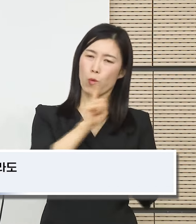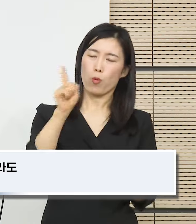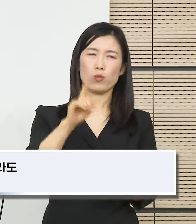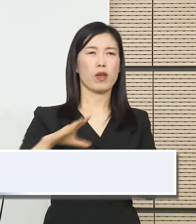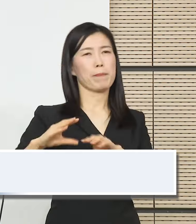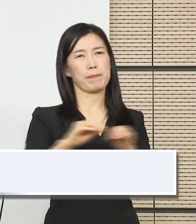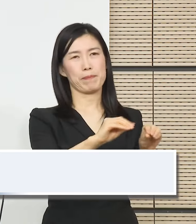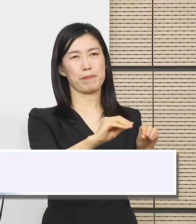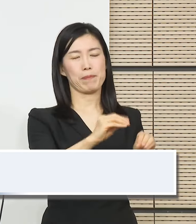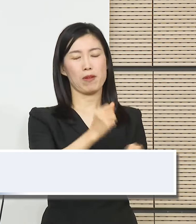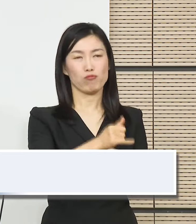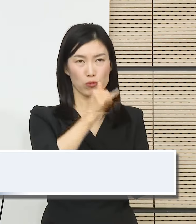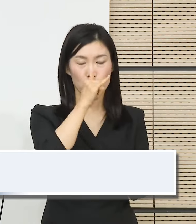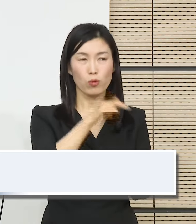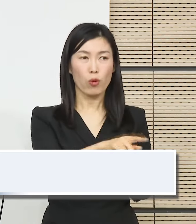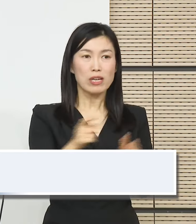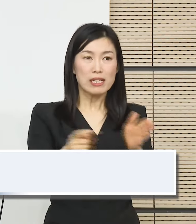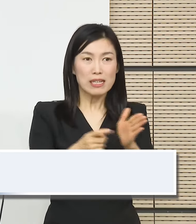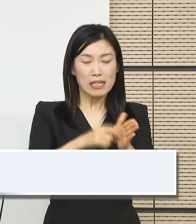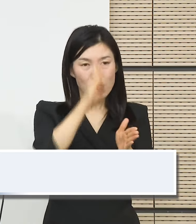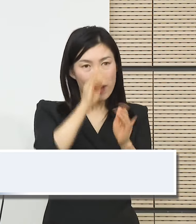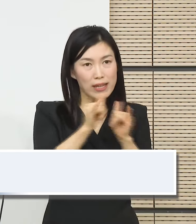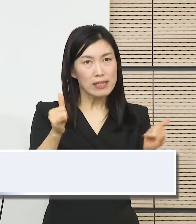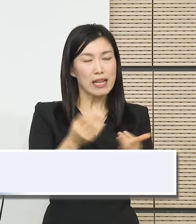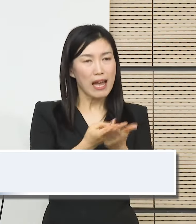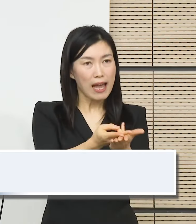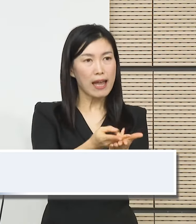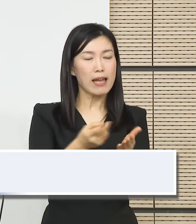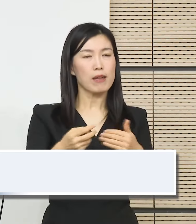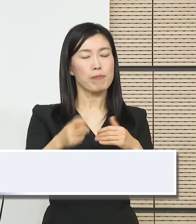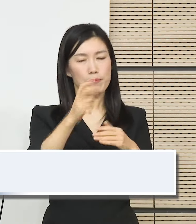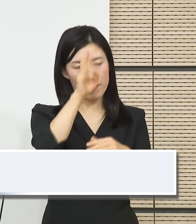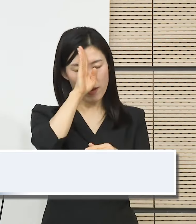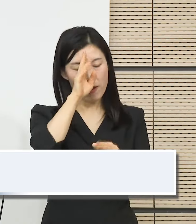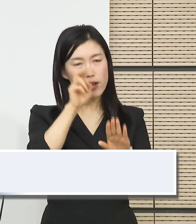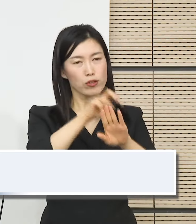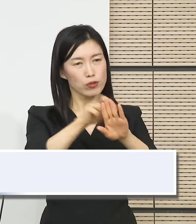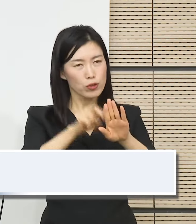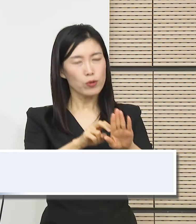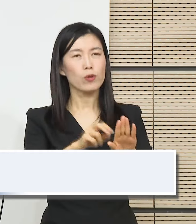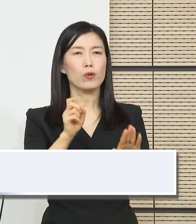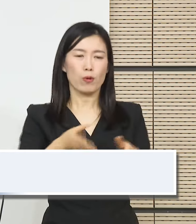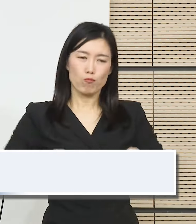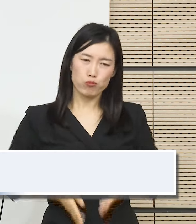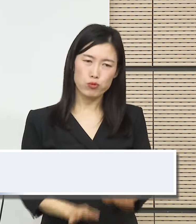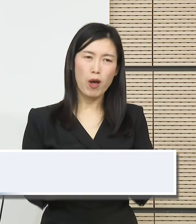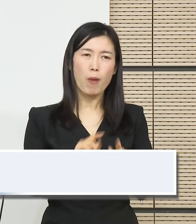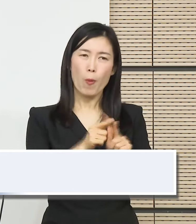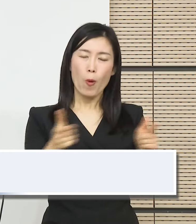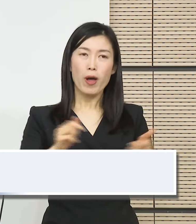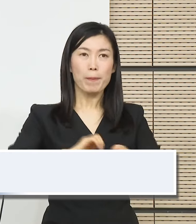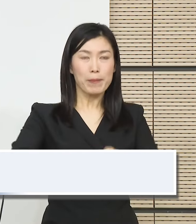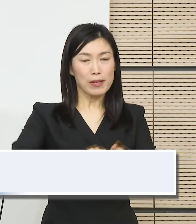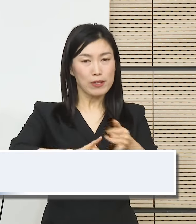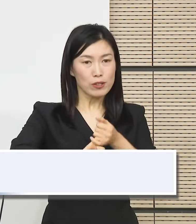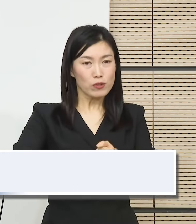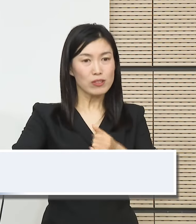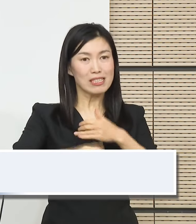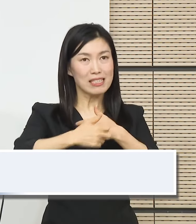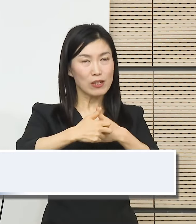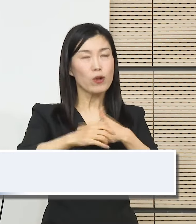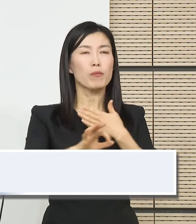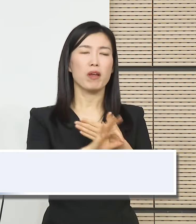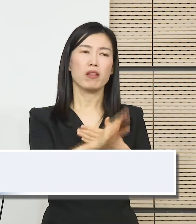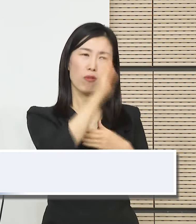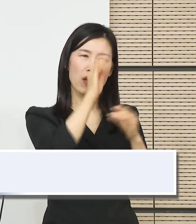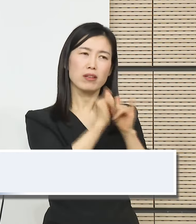하고 응급환자에 대한 의료행위, 중증질환, 분만 등 필수의료 행위의 경우에는